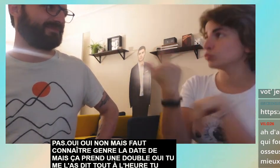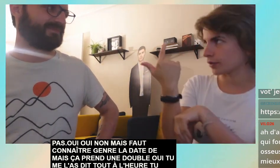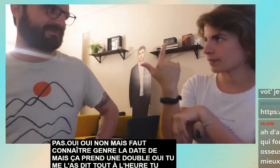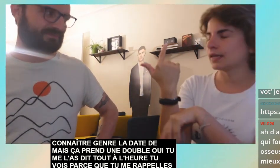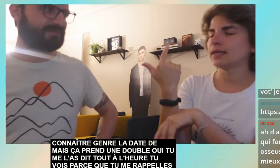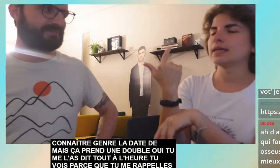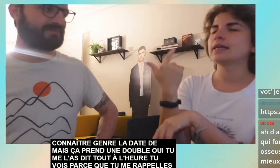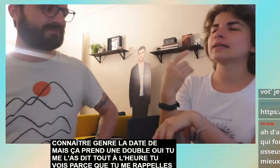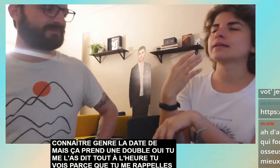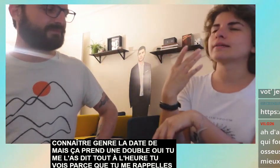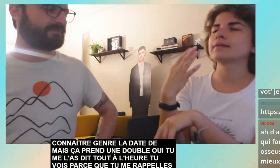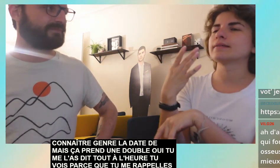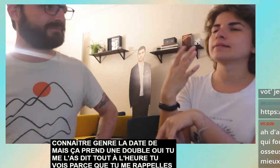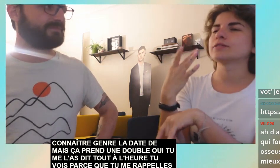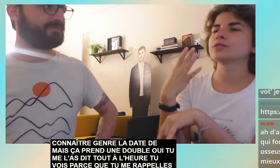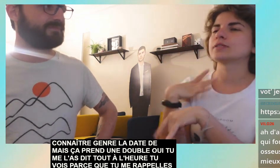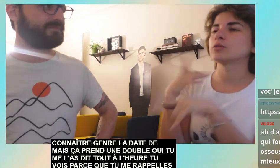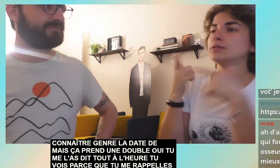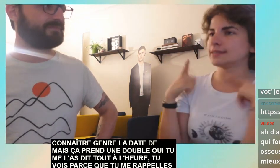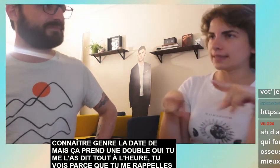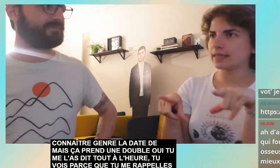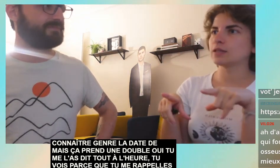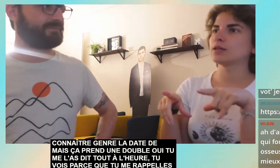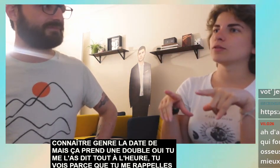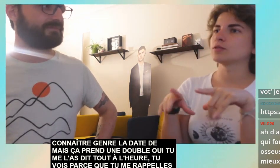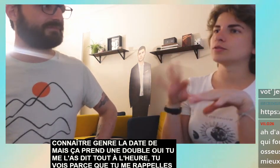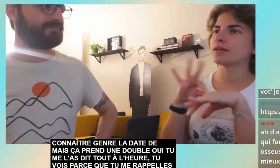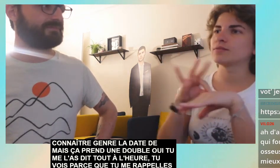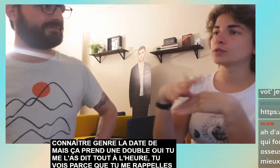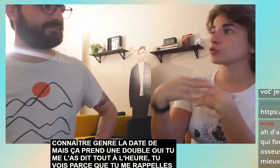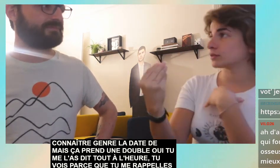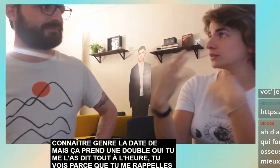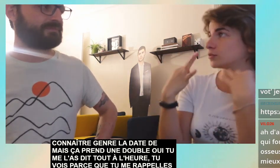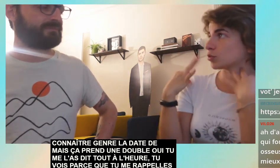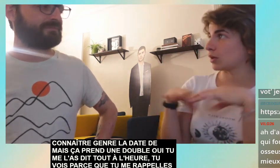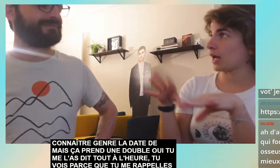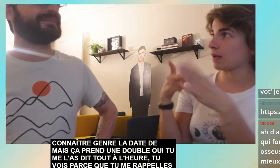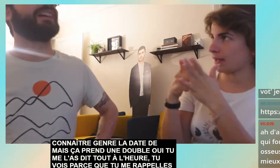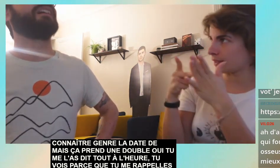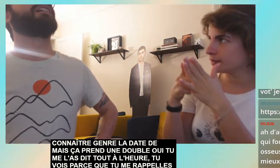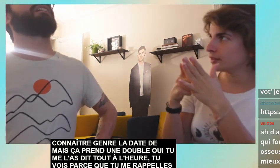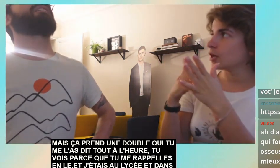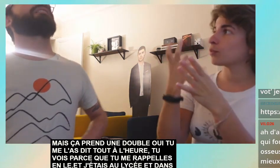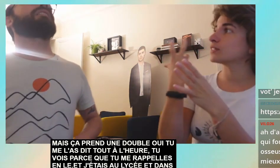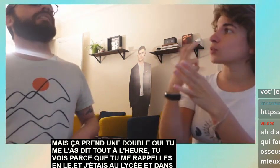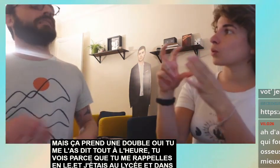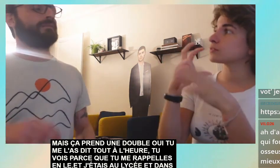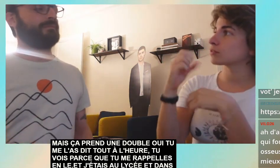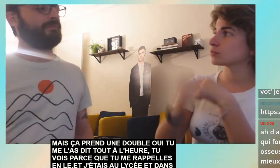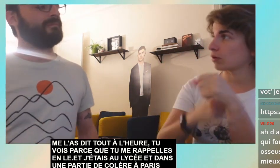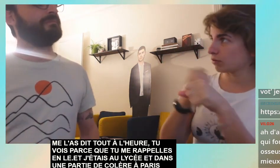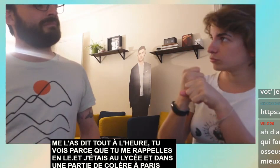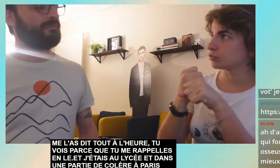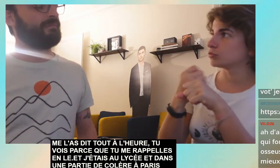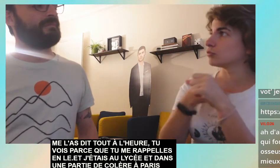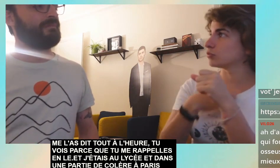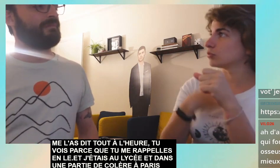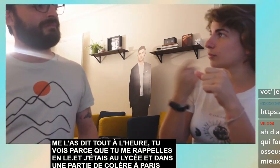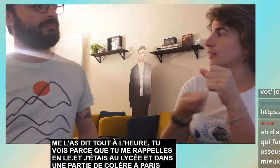2012, et j'étais au lycée et nous avions fait une sortie scolaire à Paris pour les 300 ans de la Belle